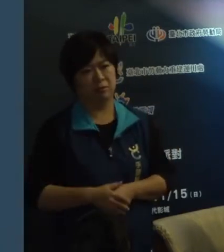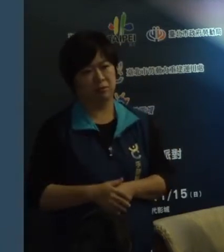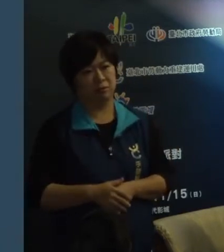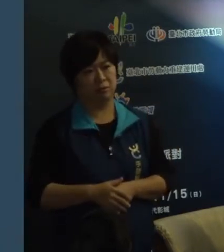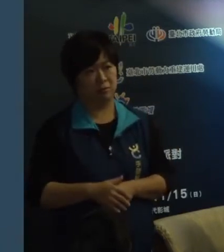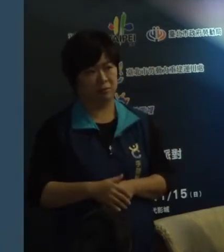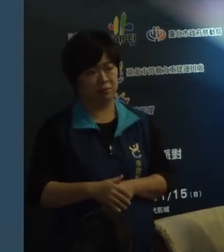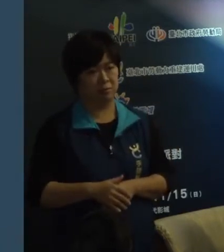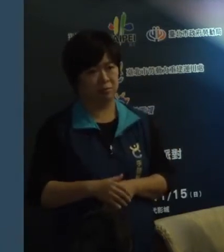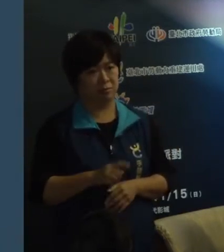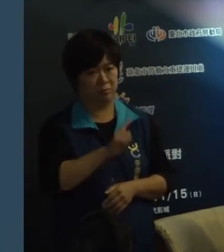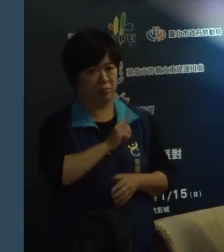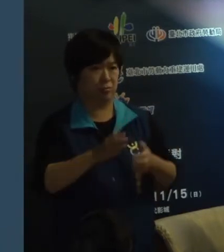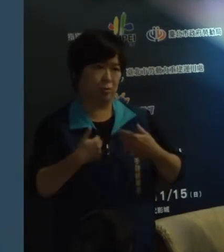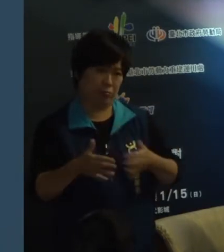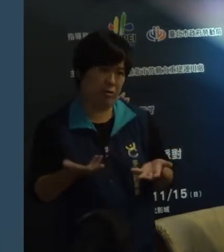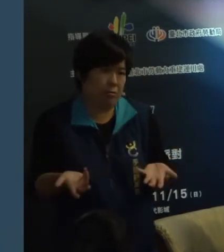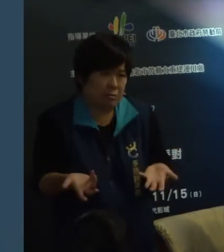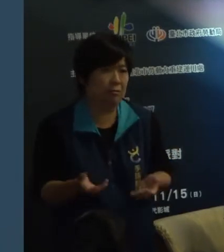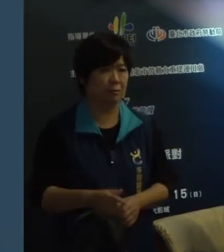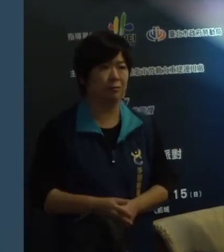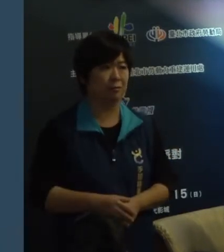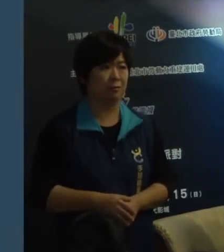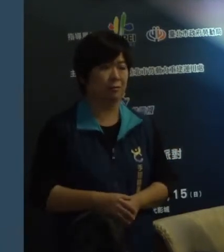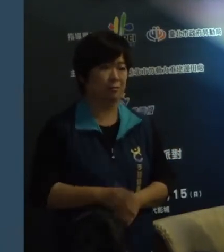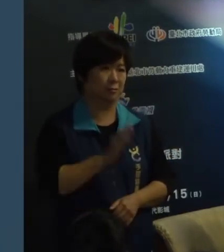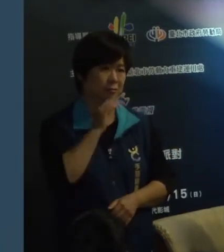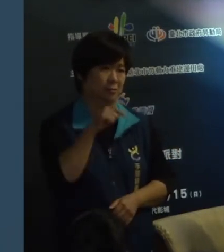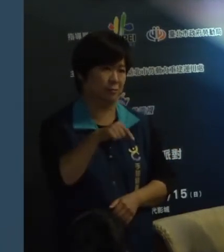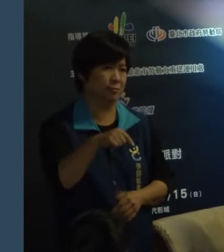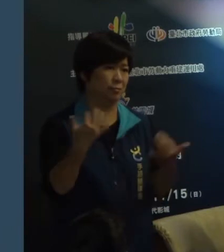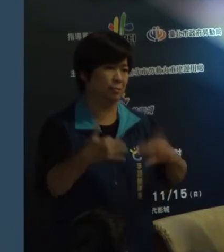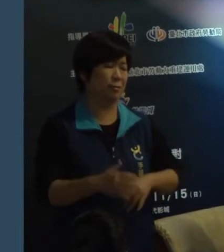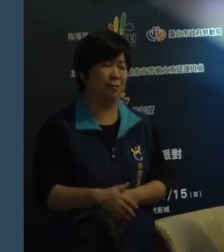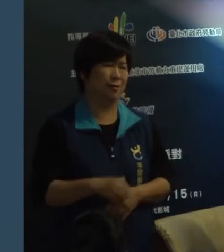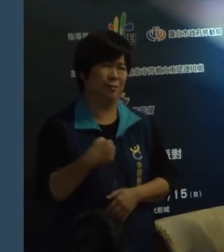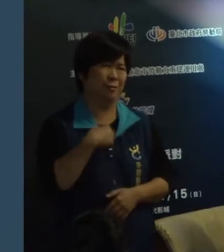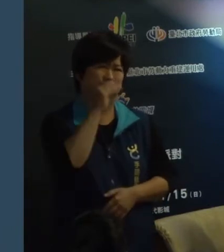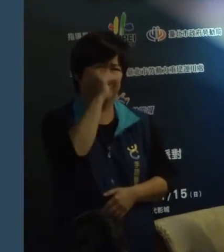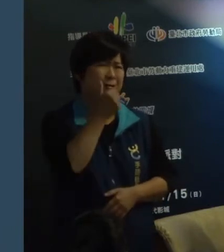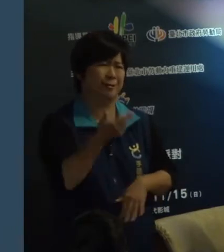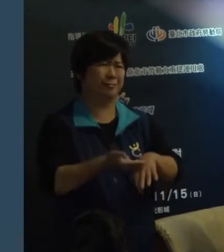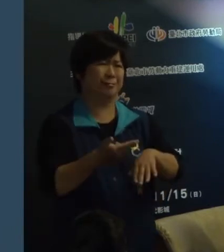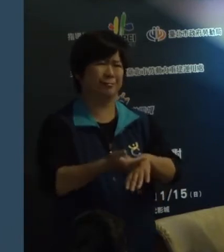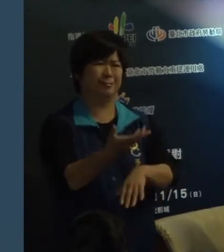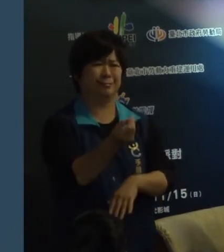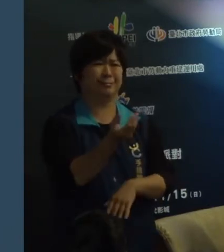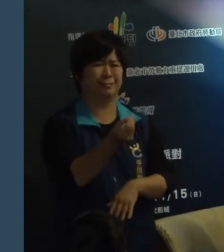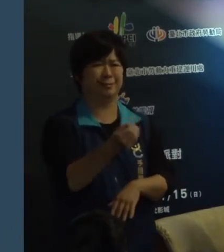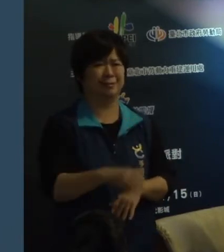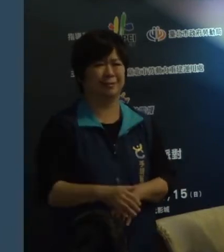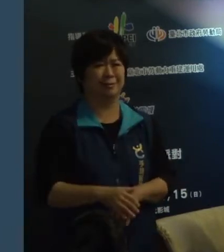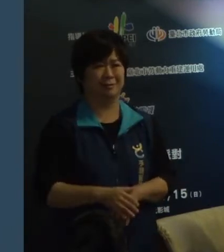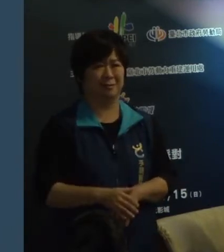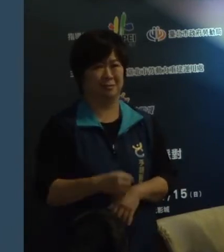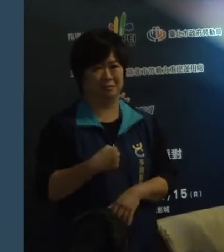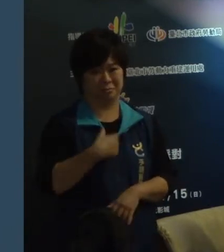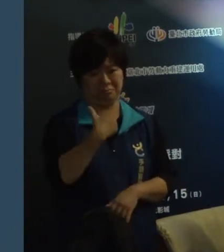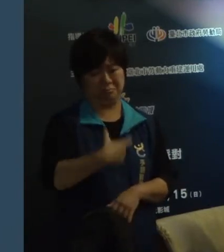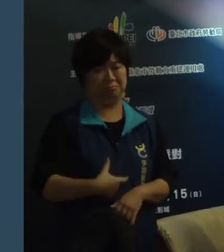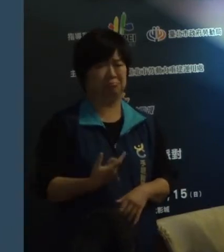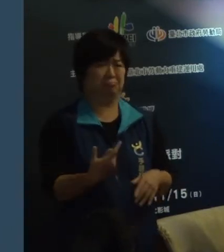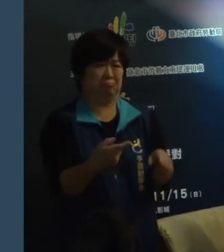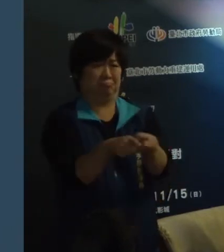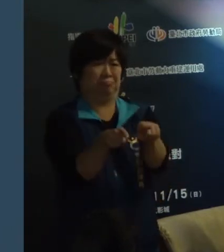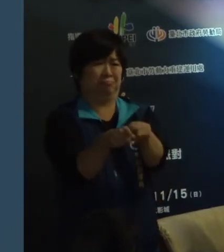你要不要。 对， 应该是这样讲的。我没有什么特别，我不认为我是一个很特别的人。